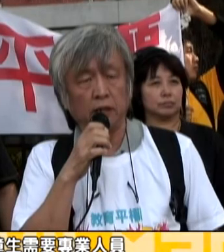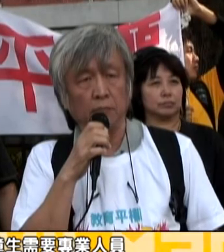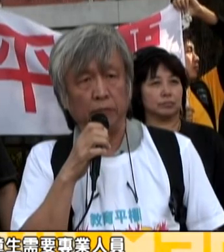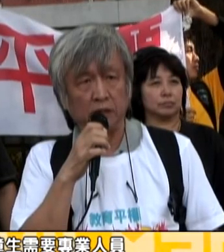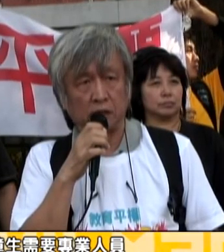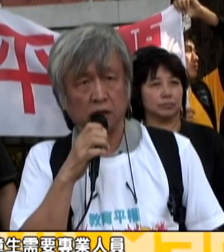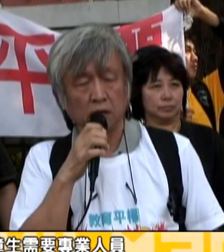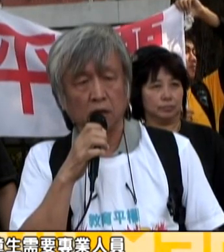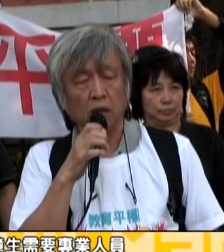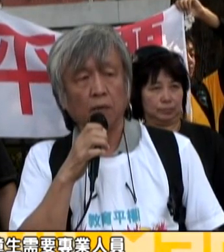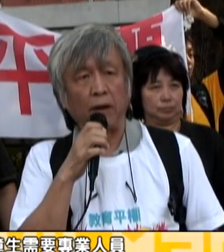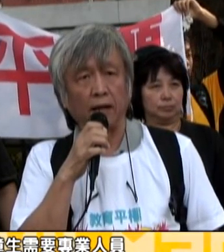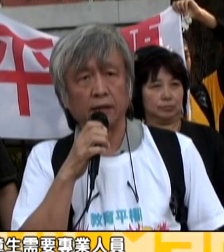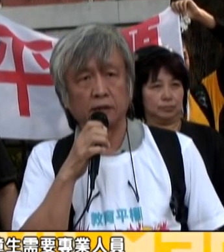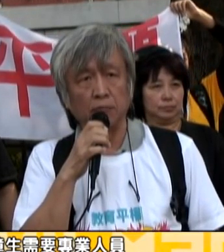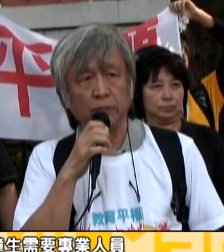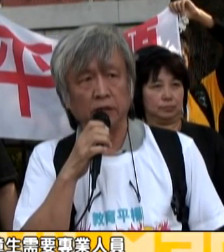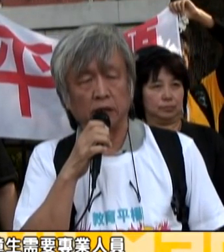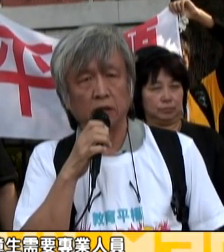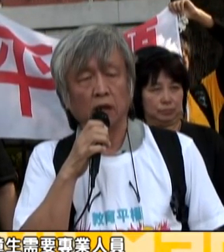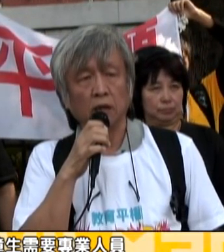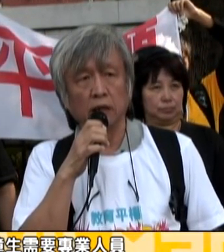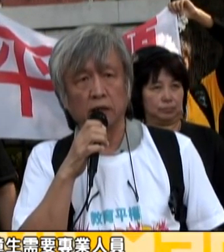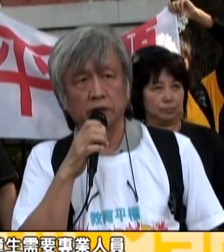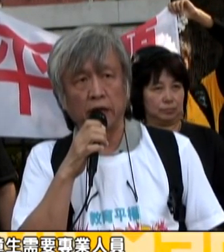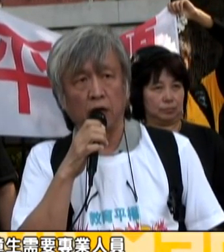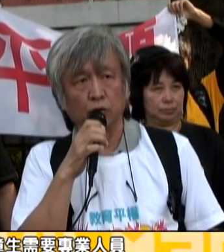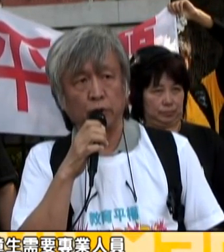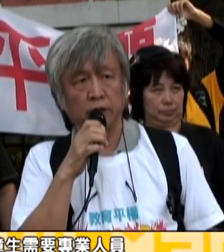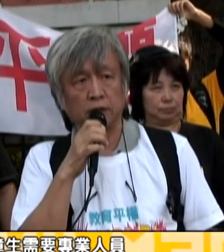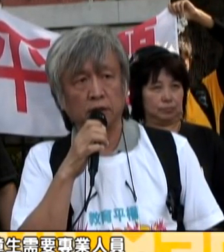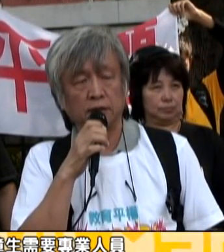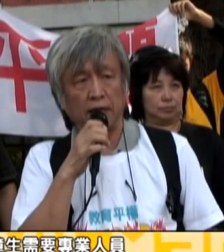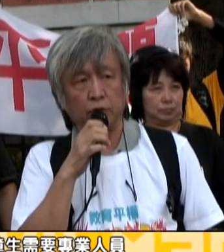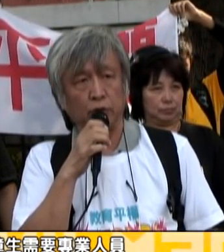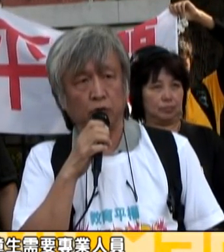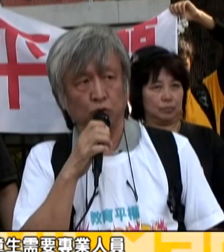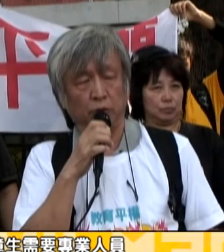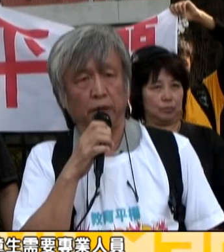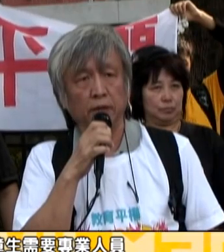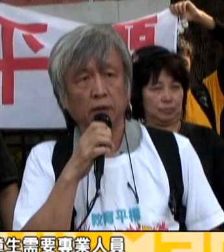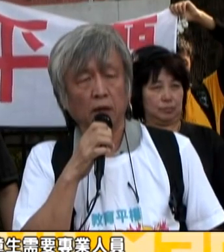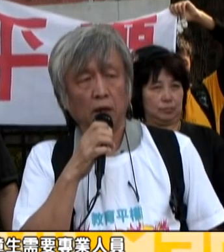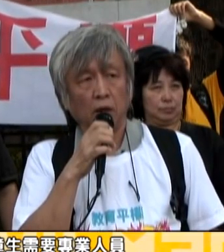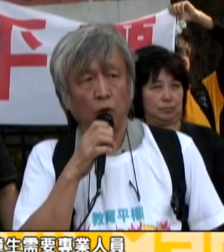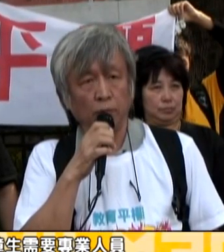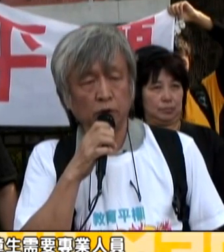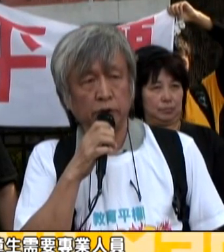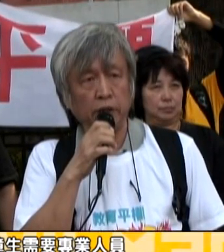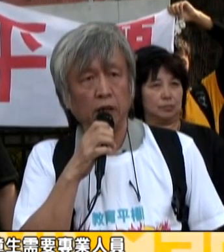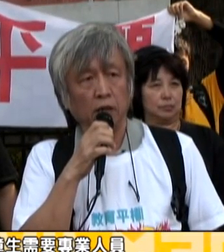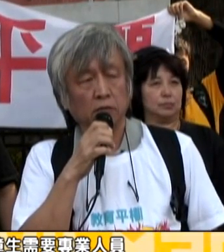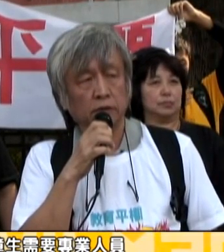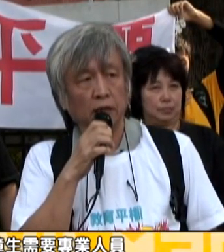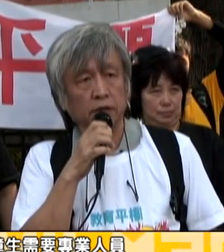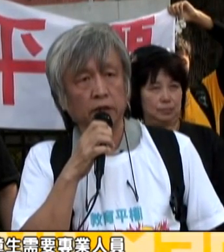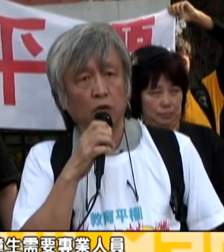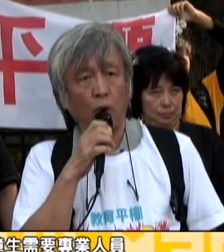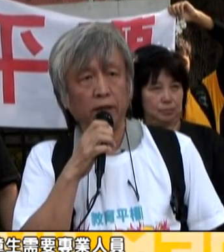词把它证明成特教学生在学助理员。我们第一个，这个是一个观念的启